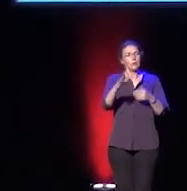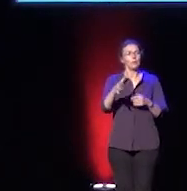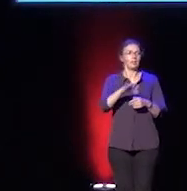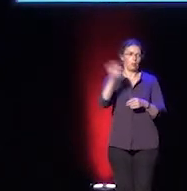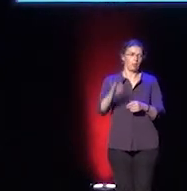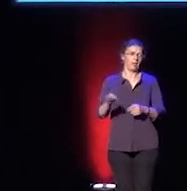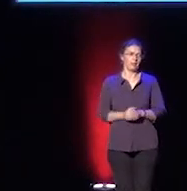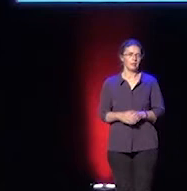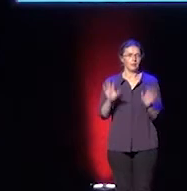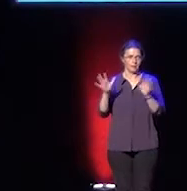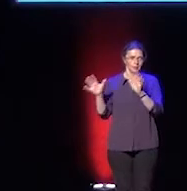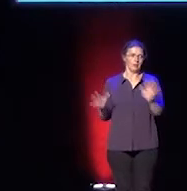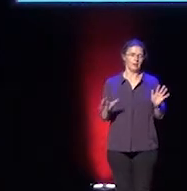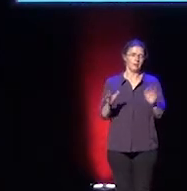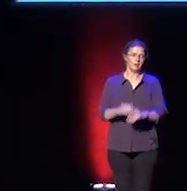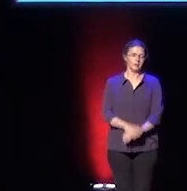nicht zum Nulltarif ist.